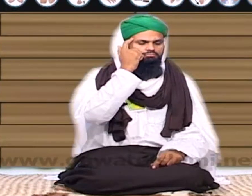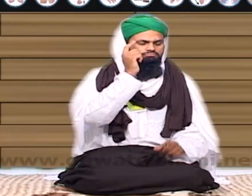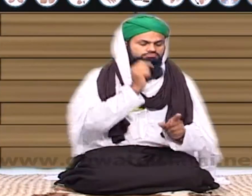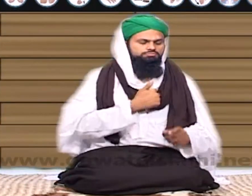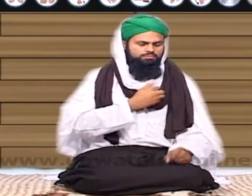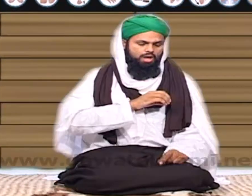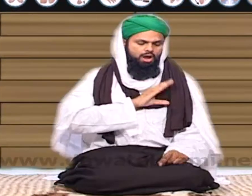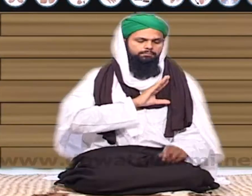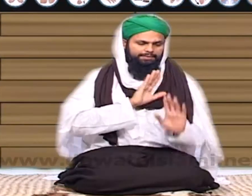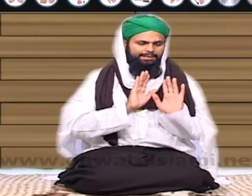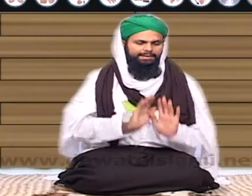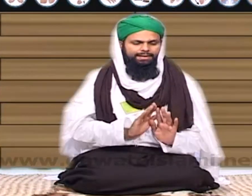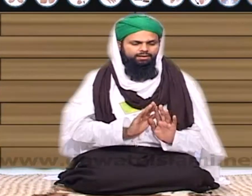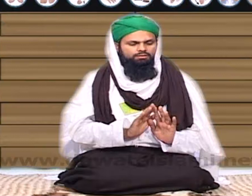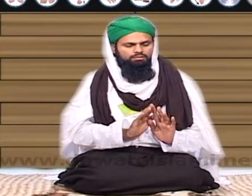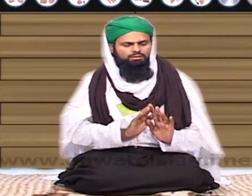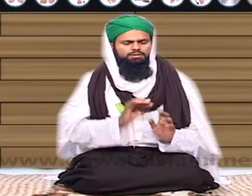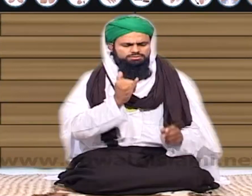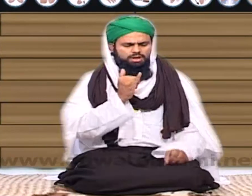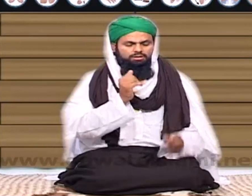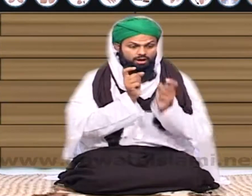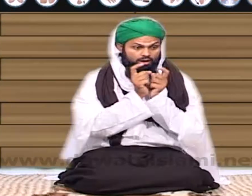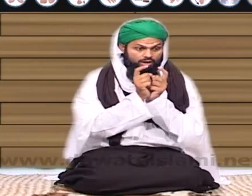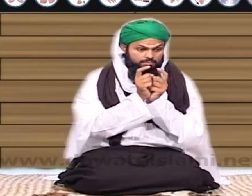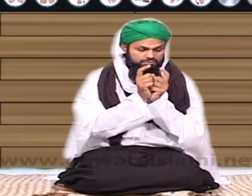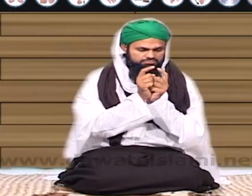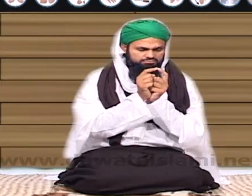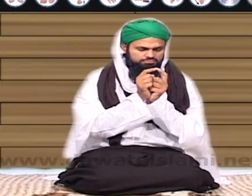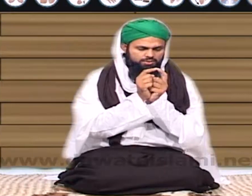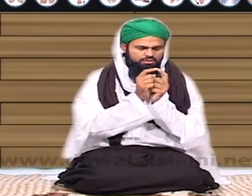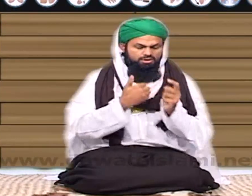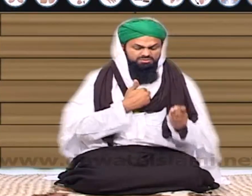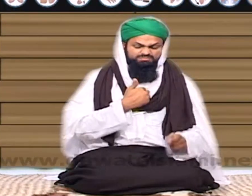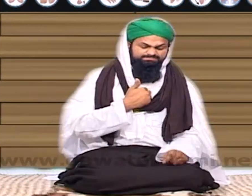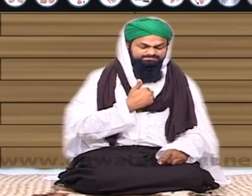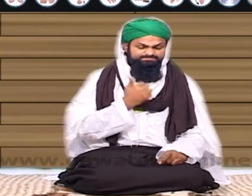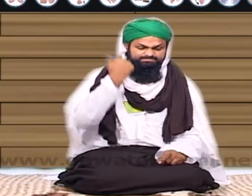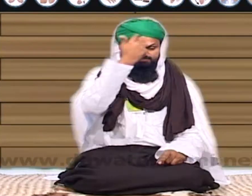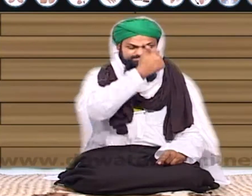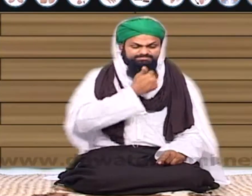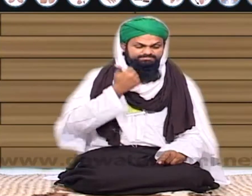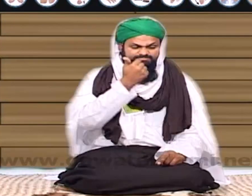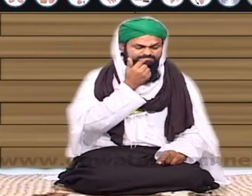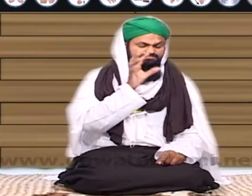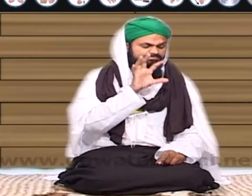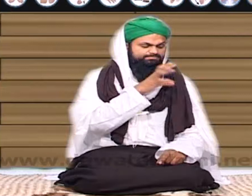سمجھتا ہے، مان جائے گا. ورنہ یہ کہ جب کوئی غیبت کر رہا ہو تو اپنی طرف سے بھی صورت ہونی چاہیے کہ